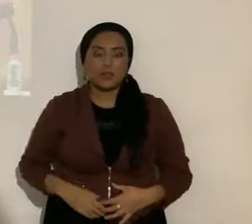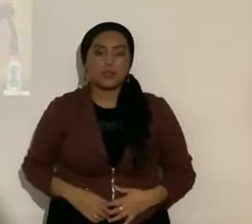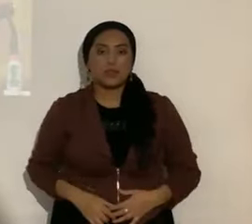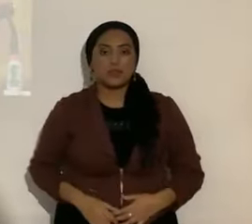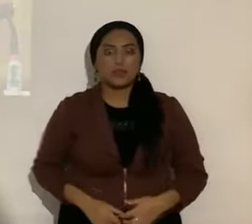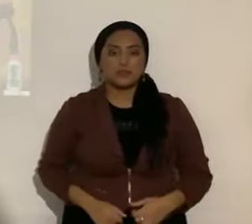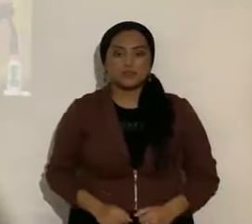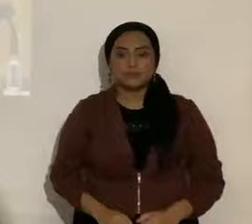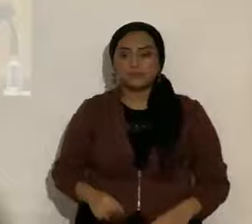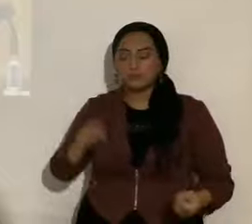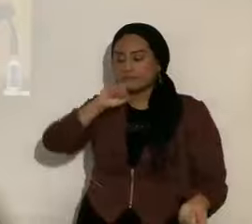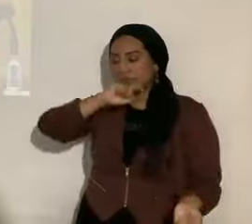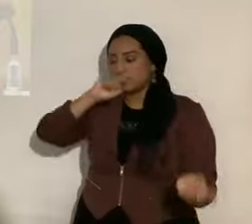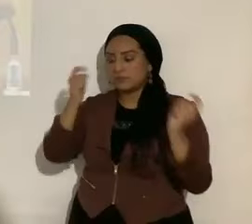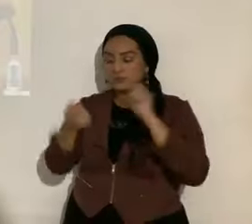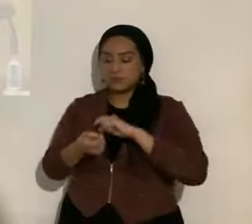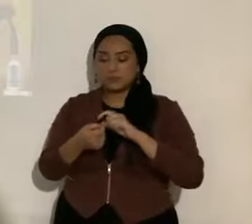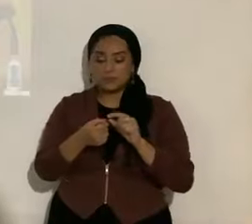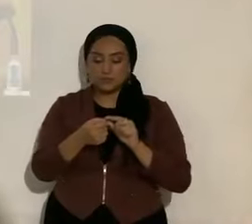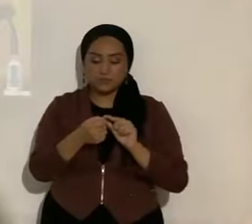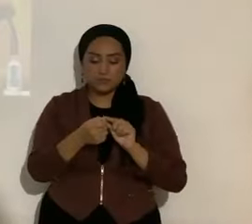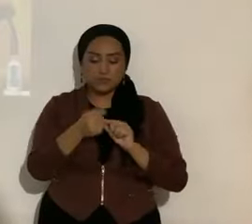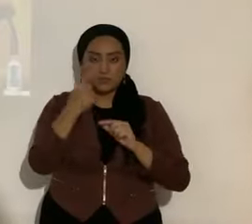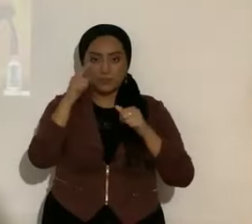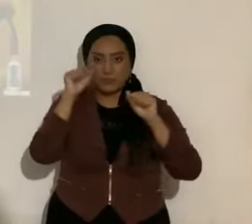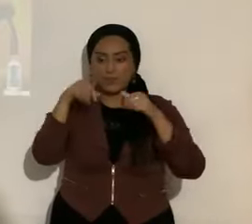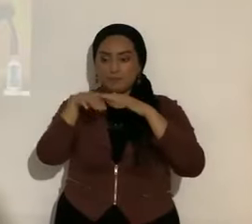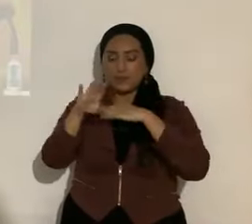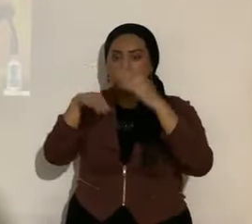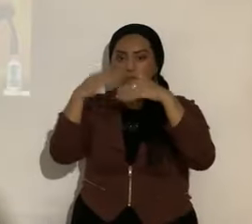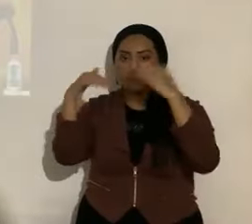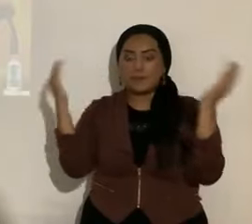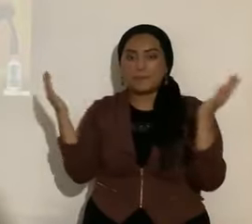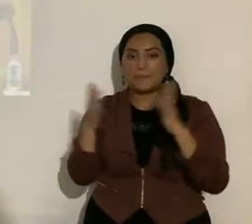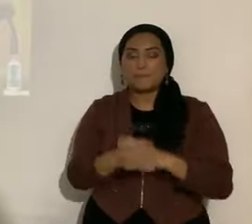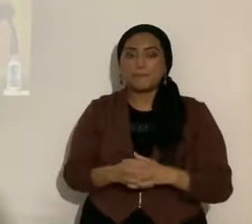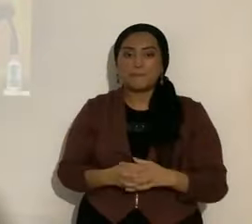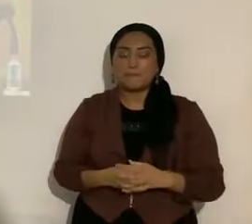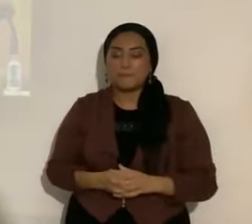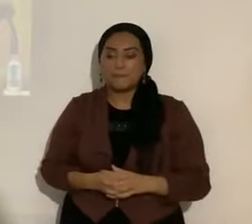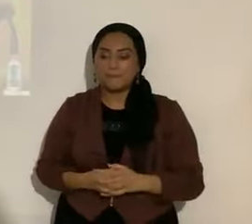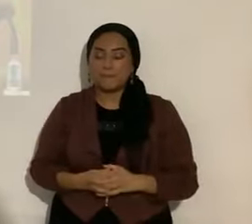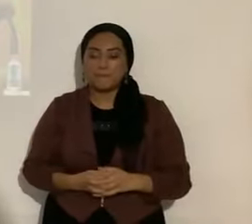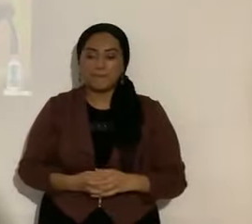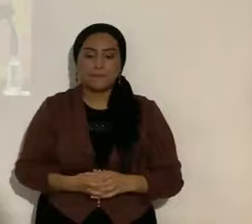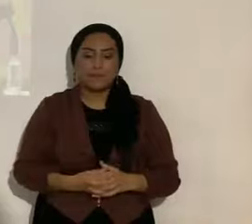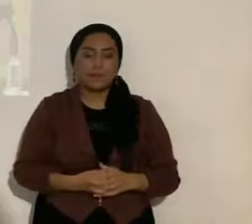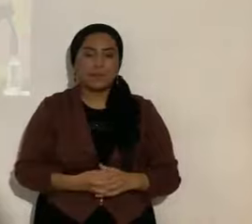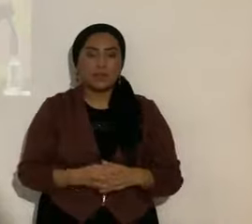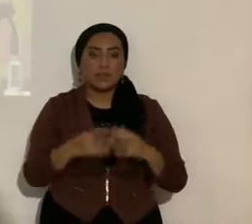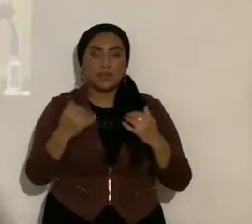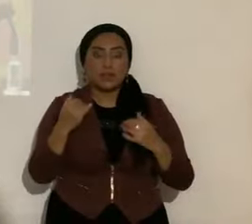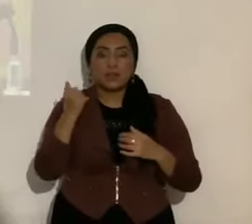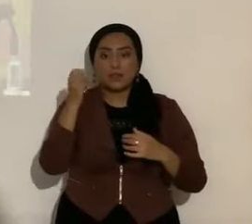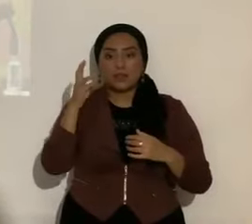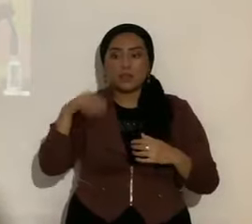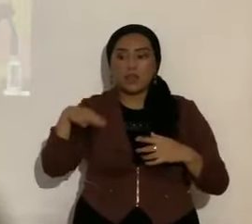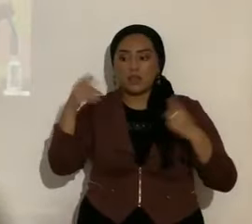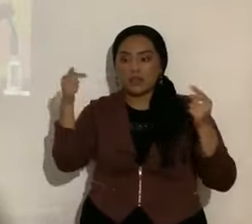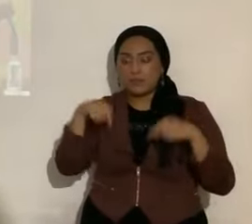que fue transformado para poder entrar a los Shamayim, a los cielos. Ahora, como todavía no venía